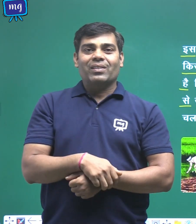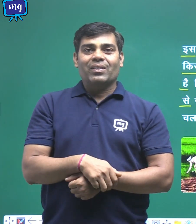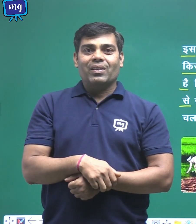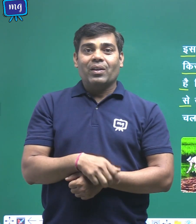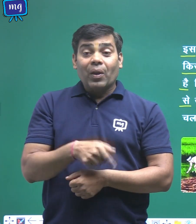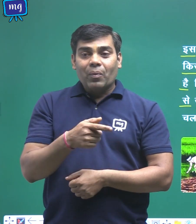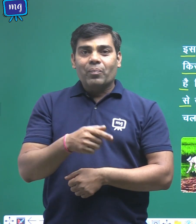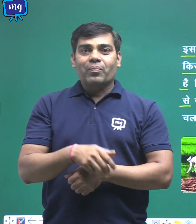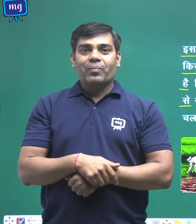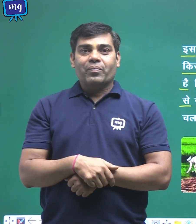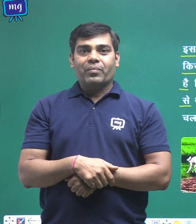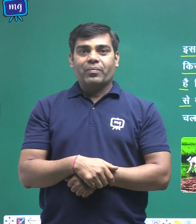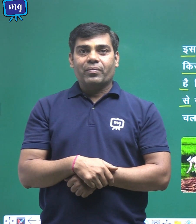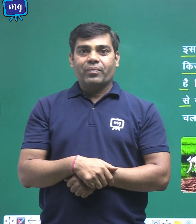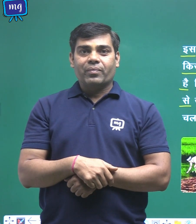एवं